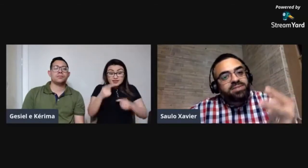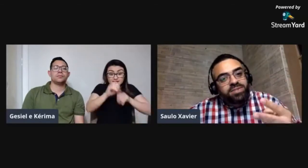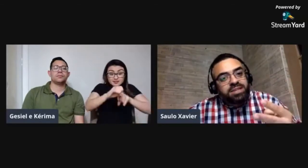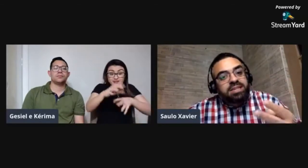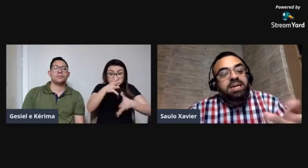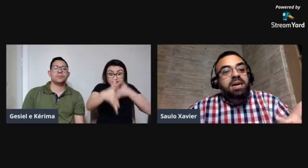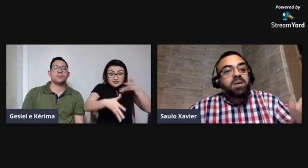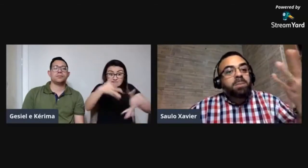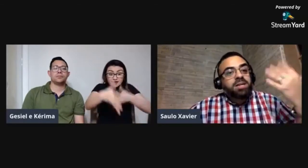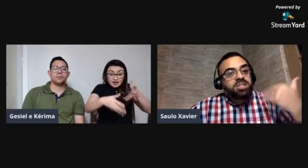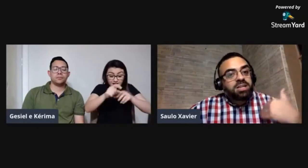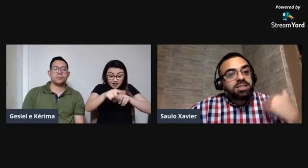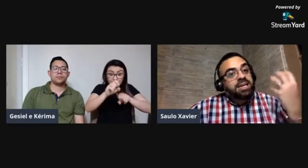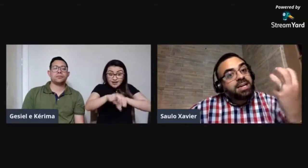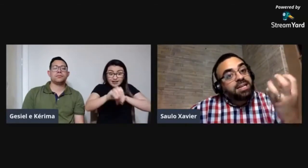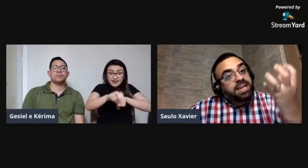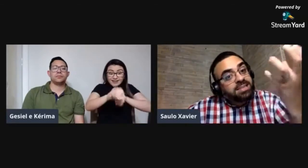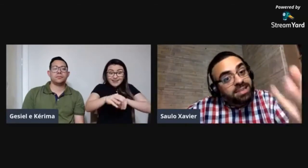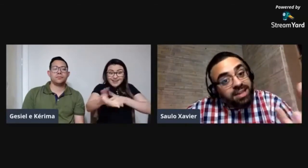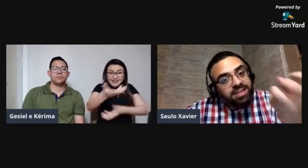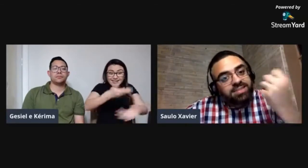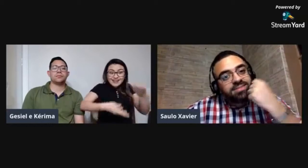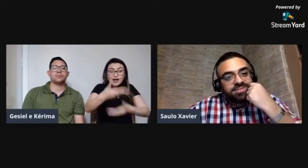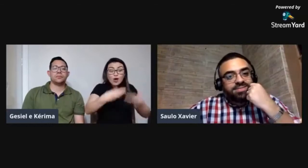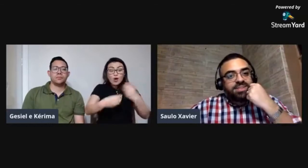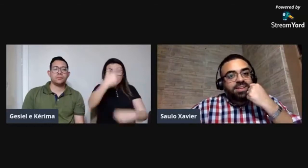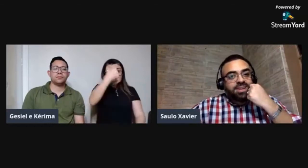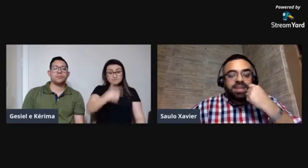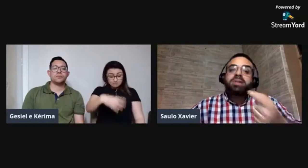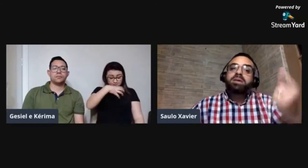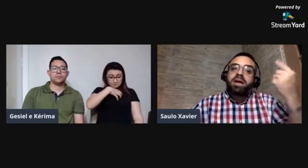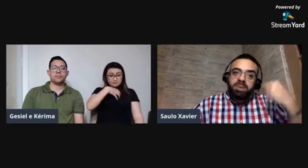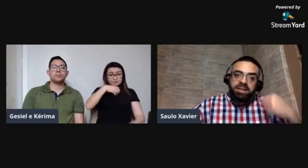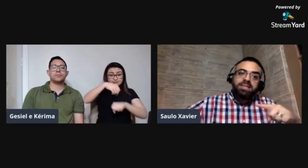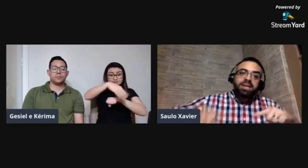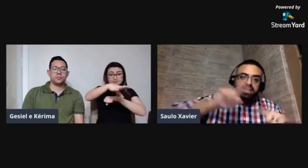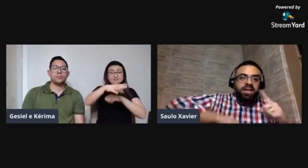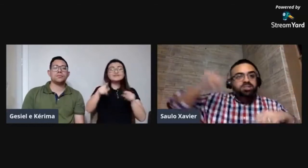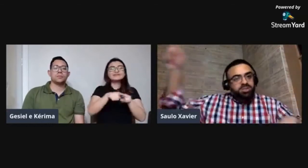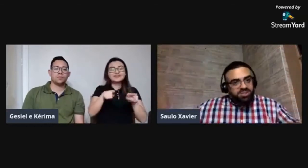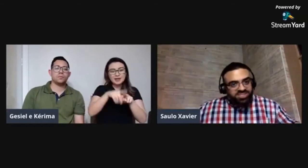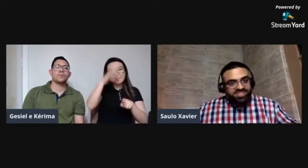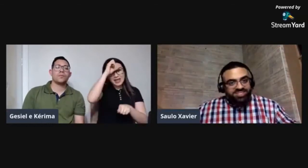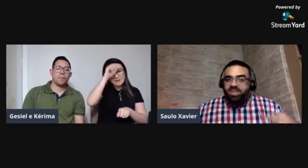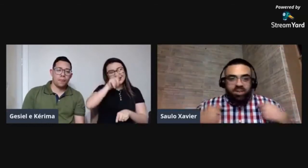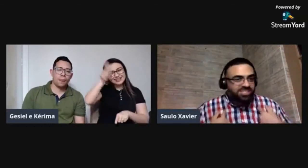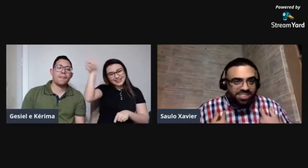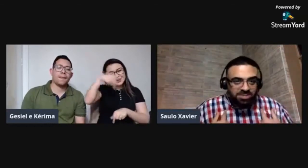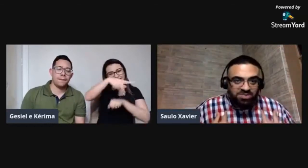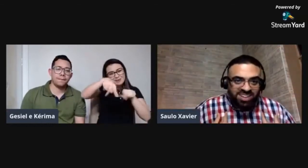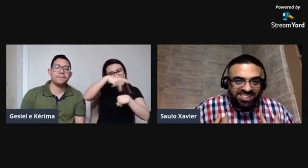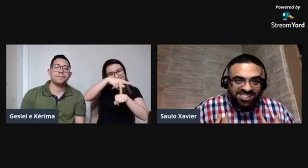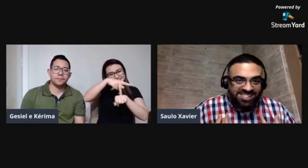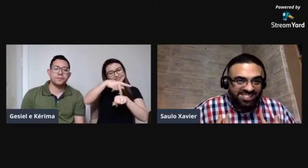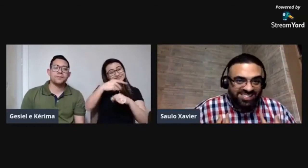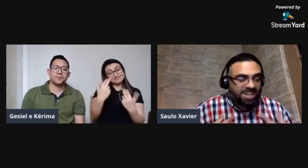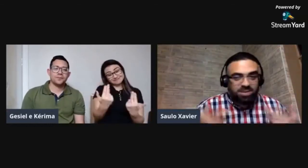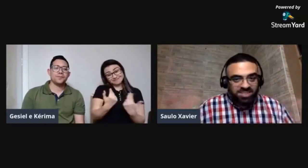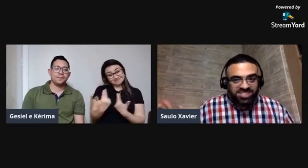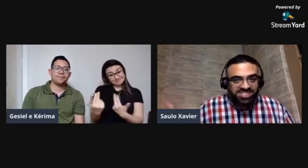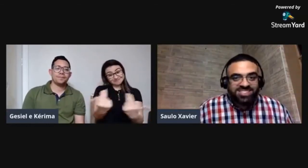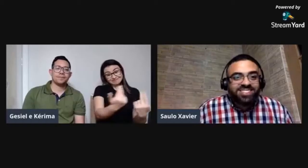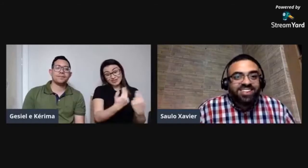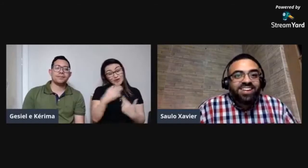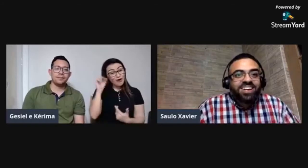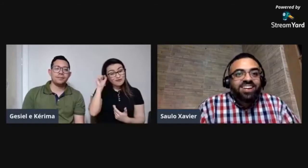vai servir compartilhando a realidade dele e também aprendendo a realidade de outro. Igual a gente também faz. A